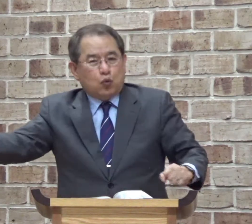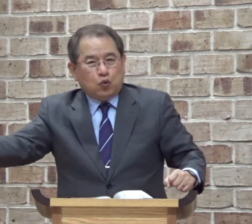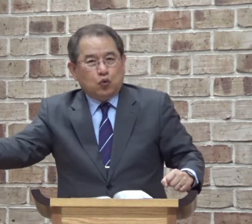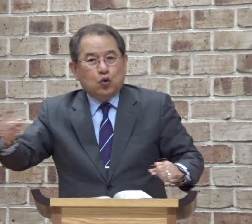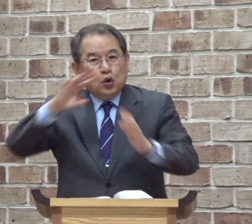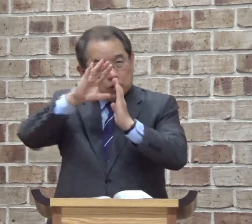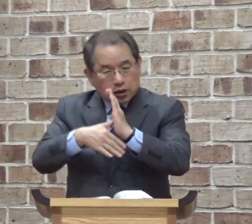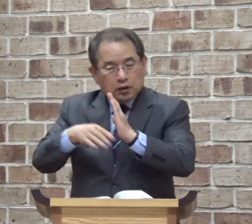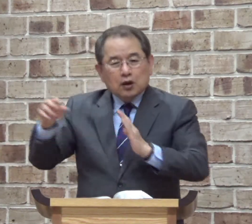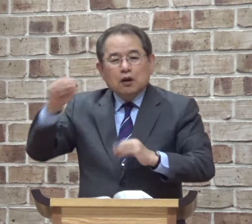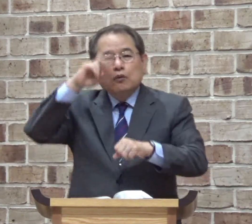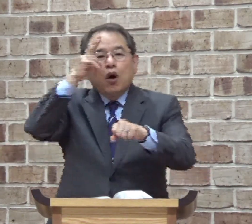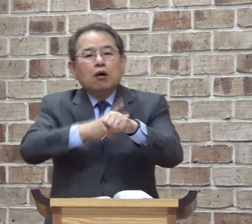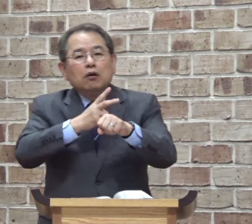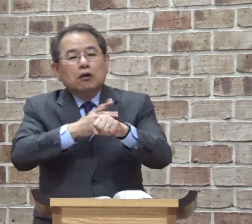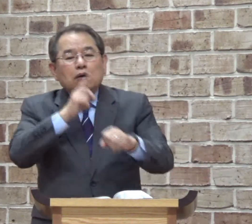바울의 말은